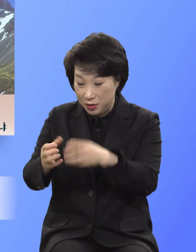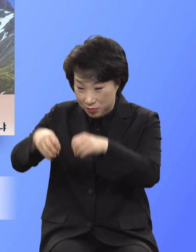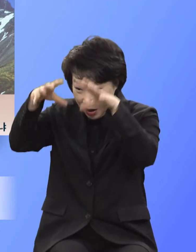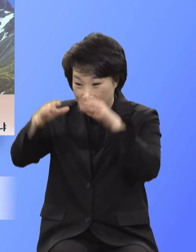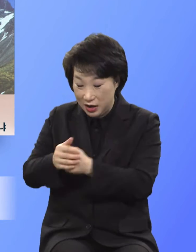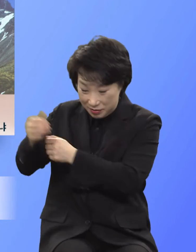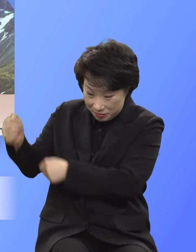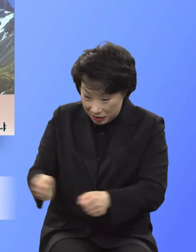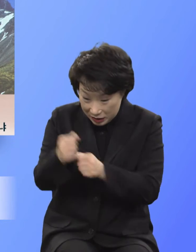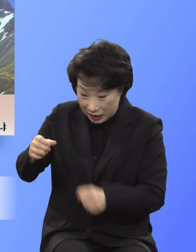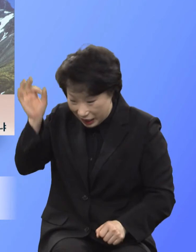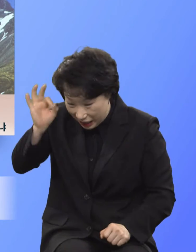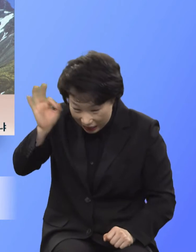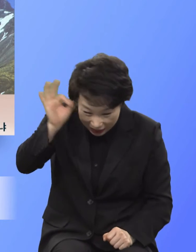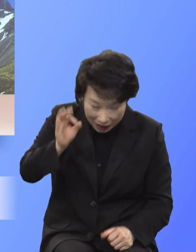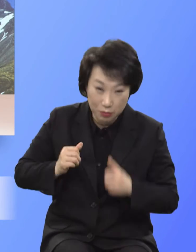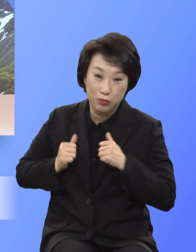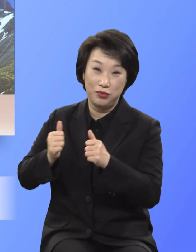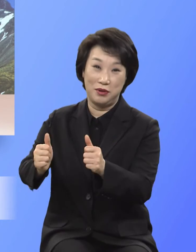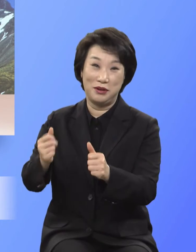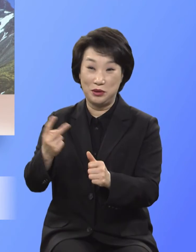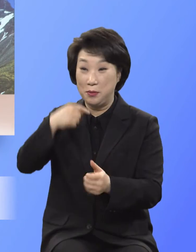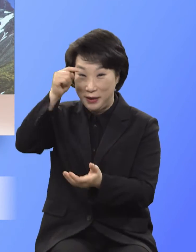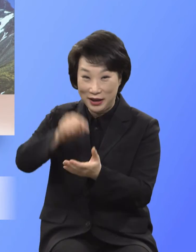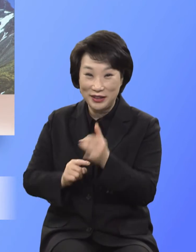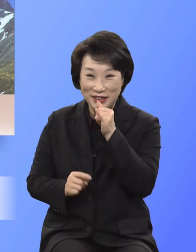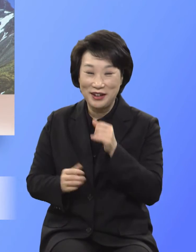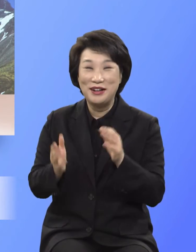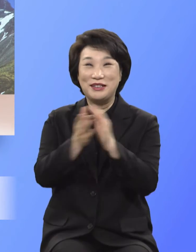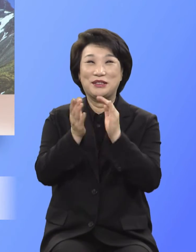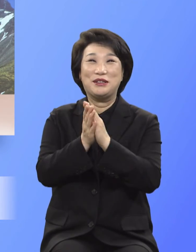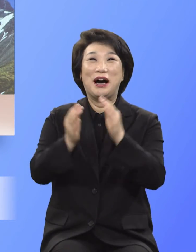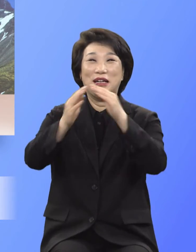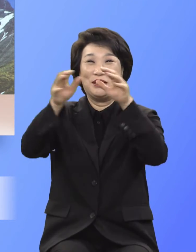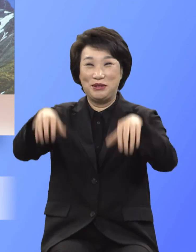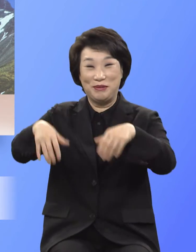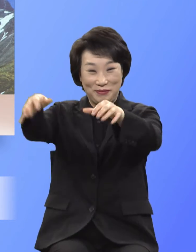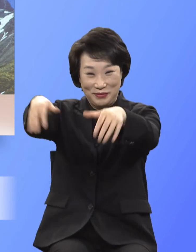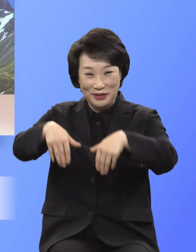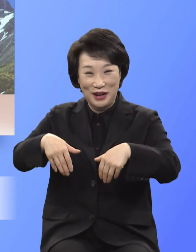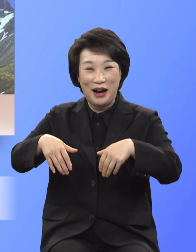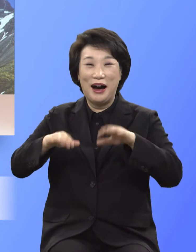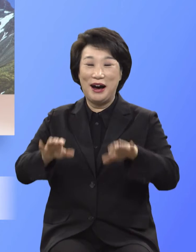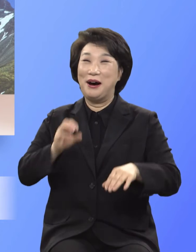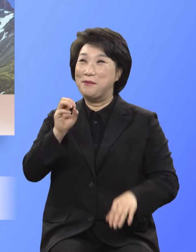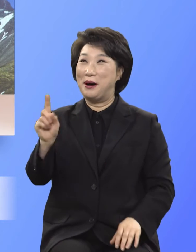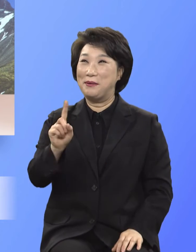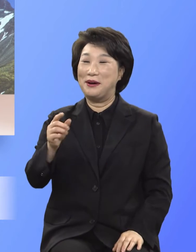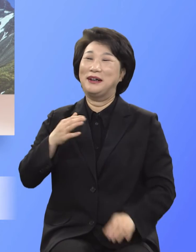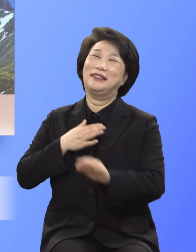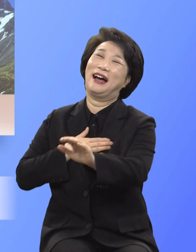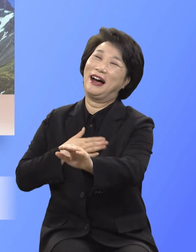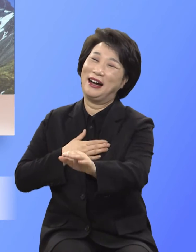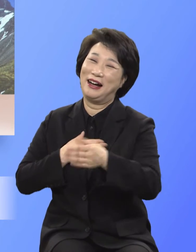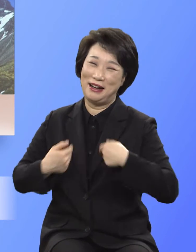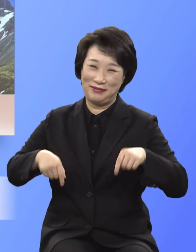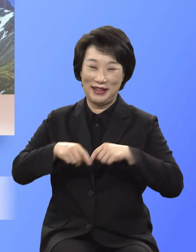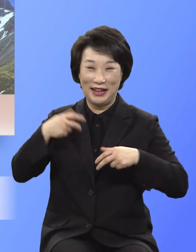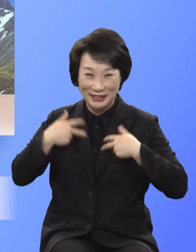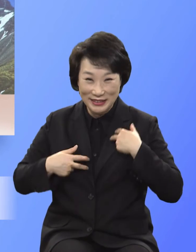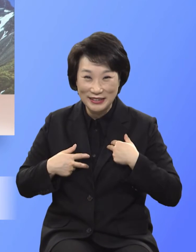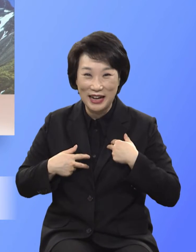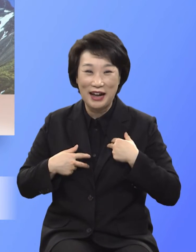찾지 아니하겠느냐? 또 찾은즉 벗과 이웃을 불러 모으고 말하되 나와